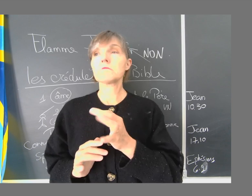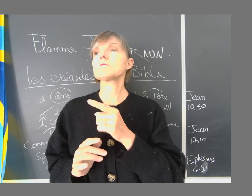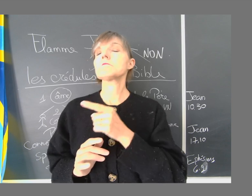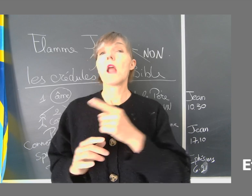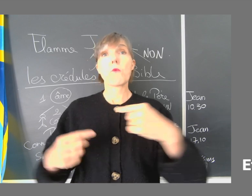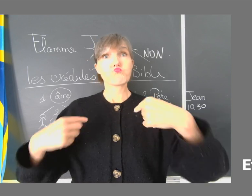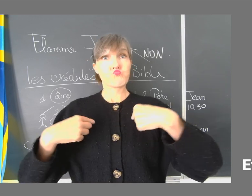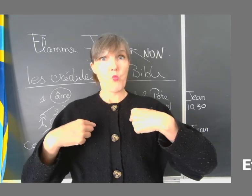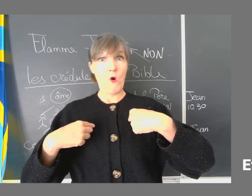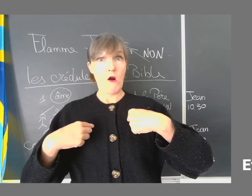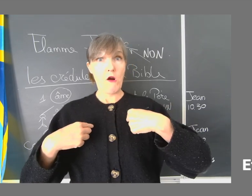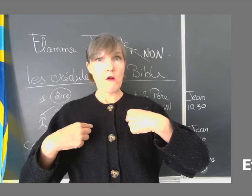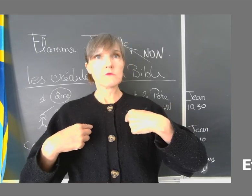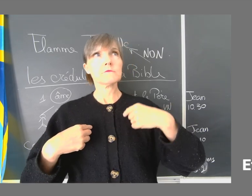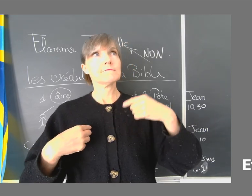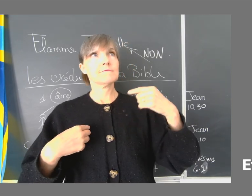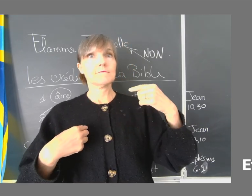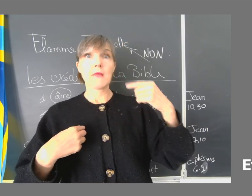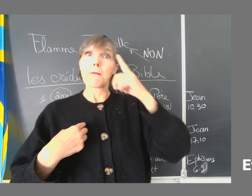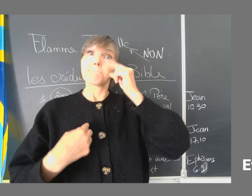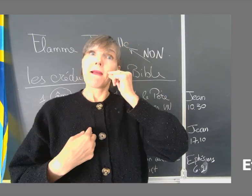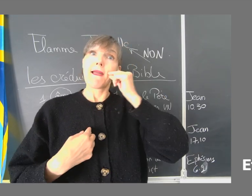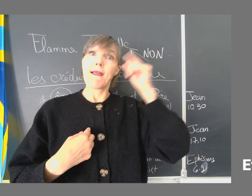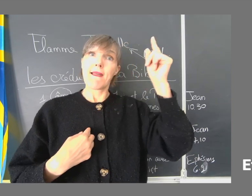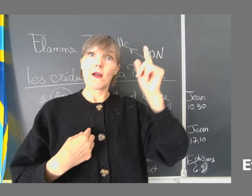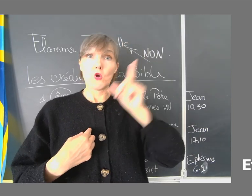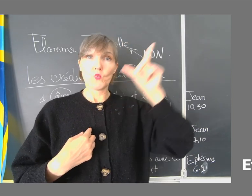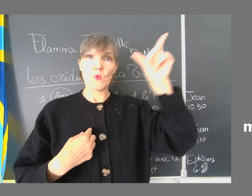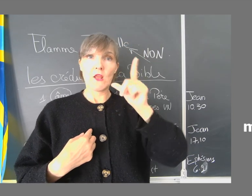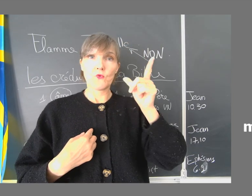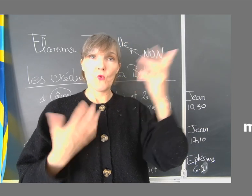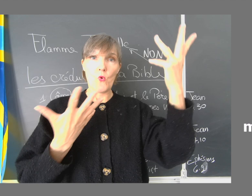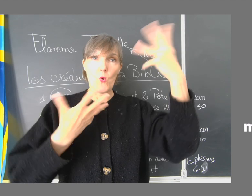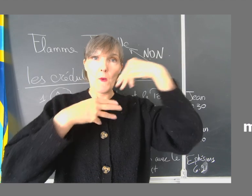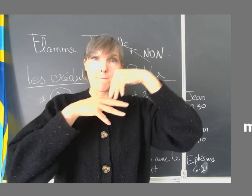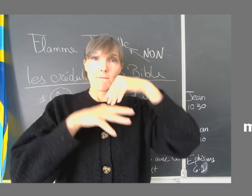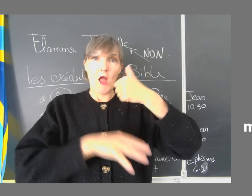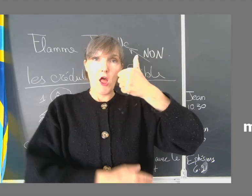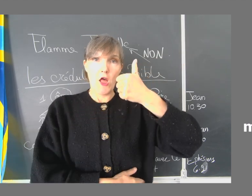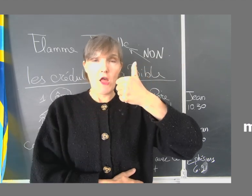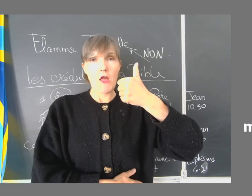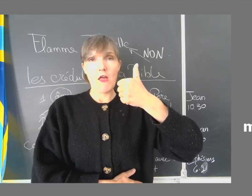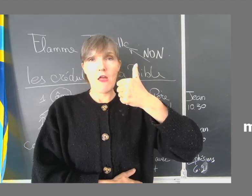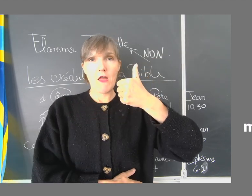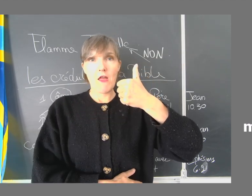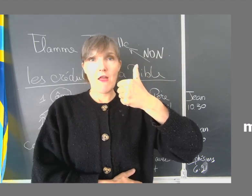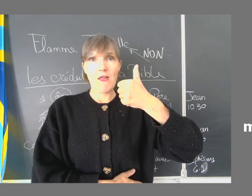et jésus dit moi et le père tous les deux nous formons un